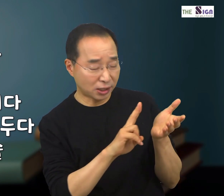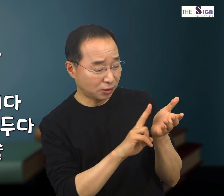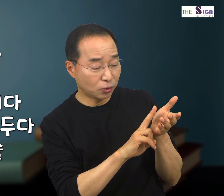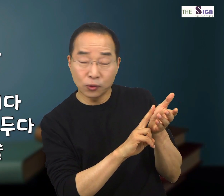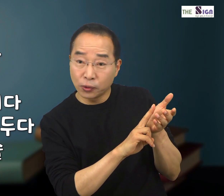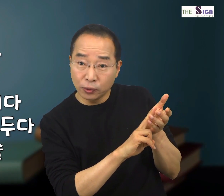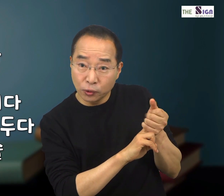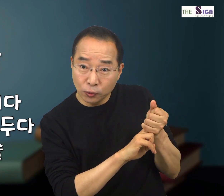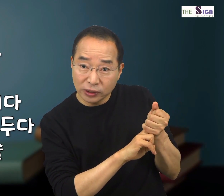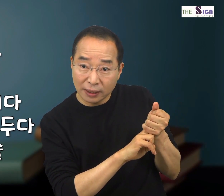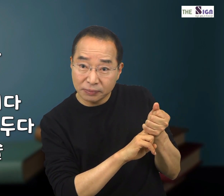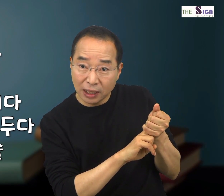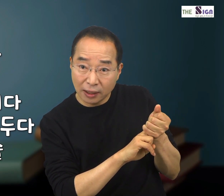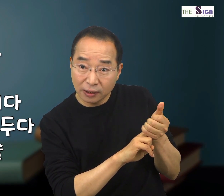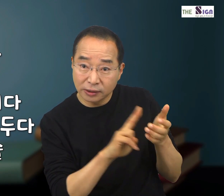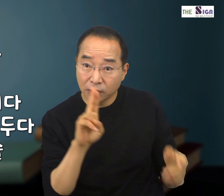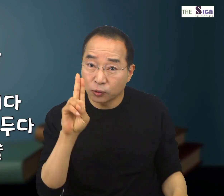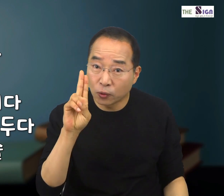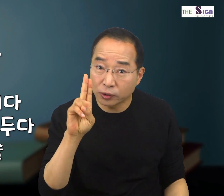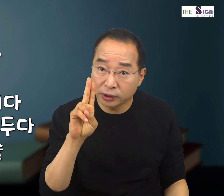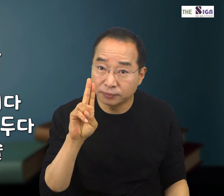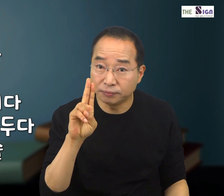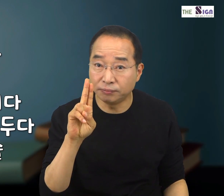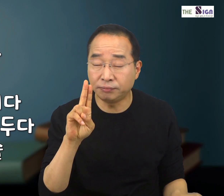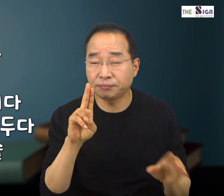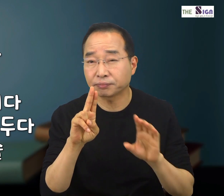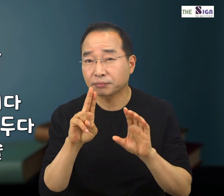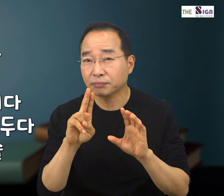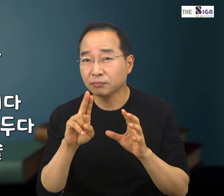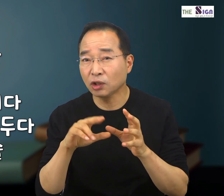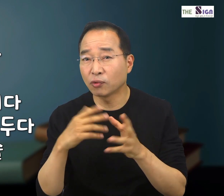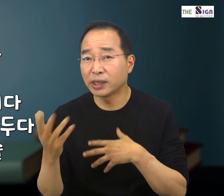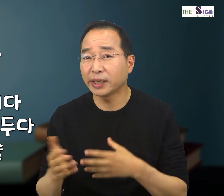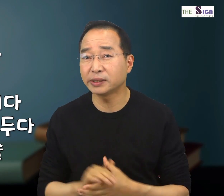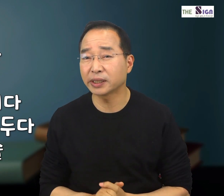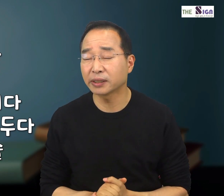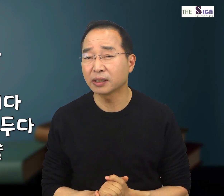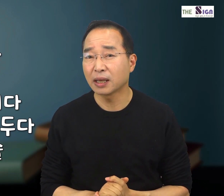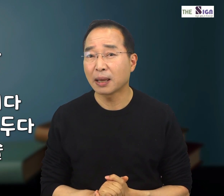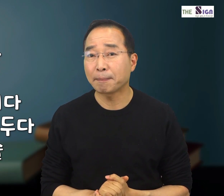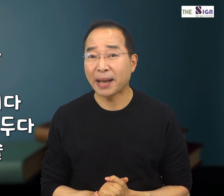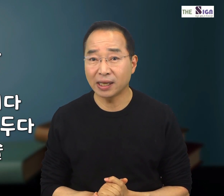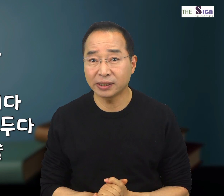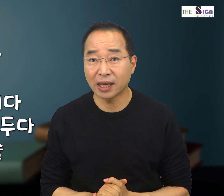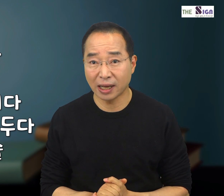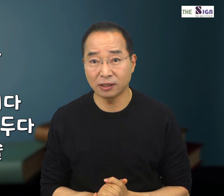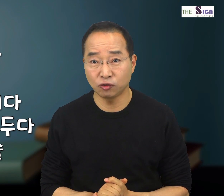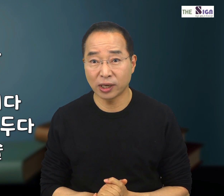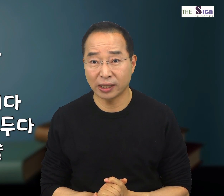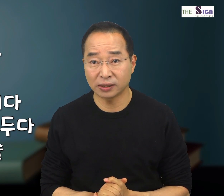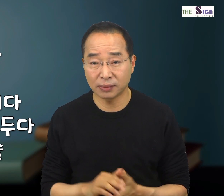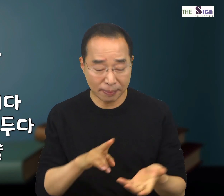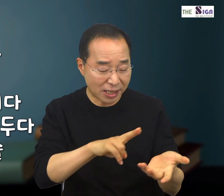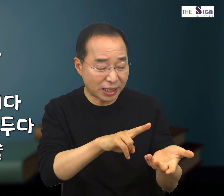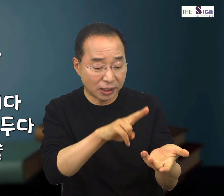감추다는 요 동작입니다. 그래서 요거는 원래 이제 팔다라는 수화가 있습니다.